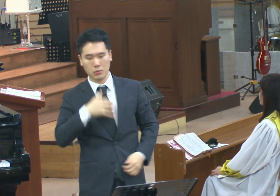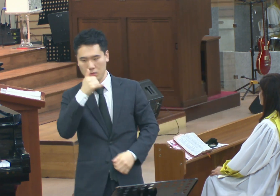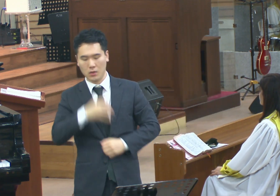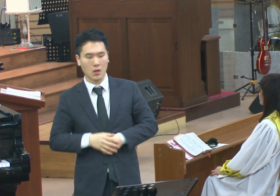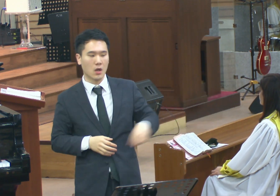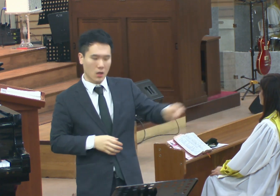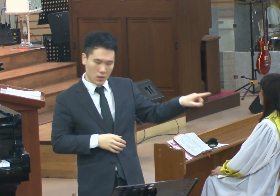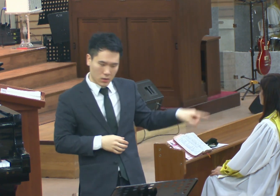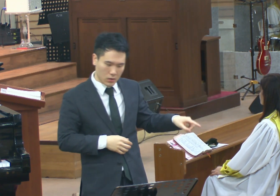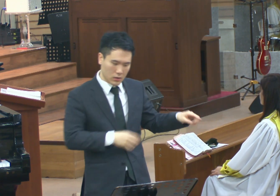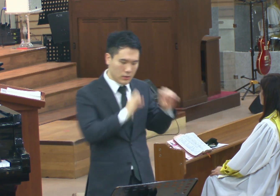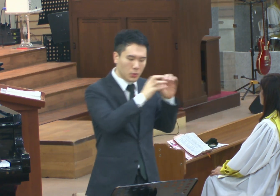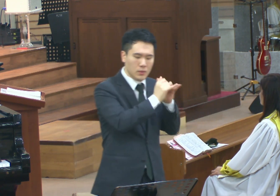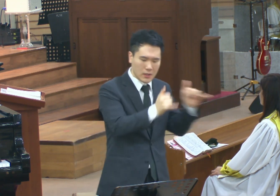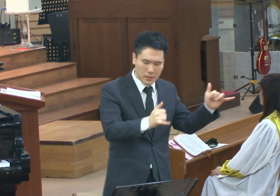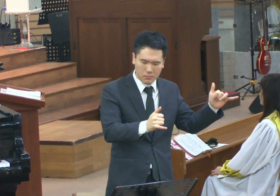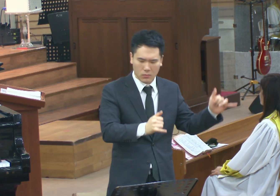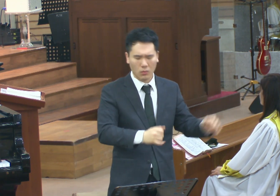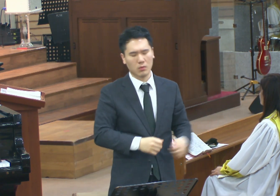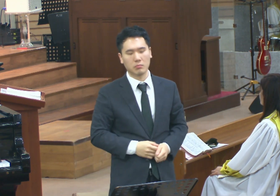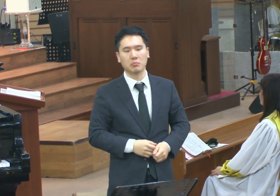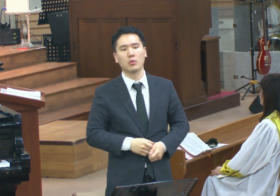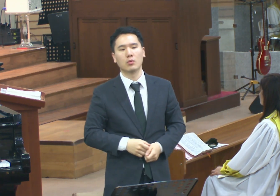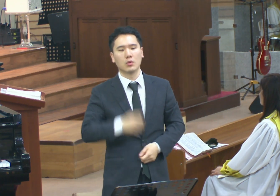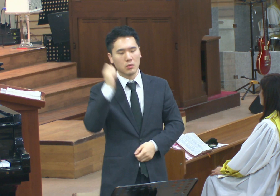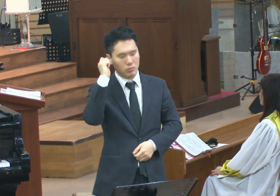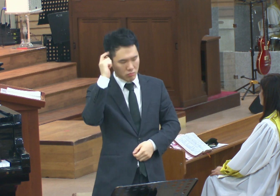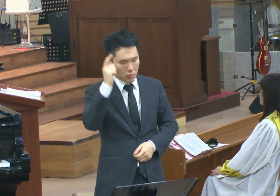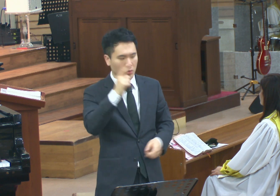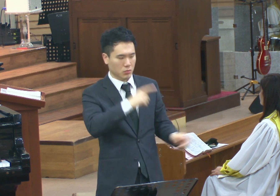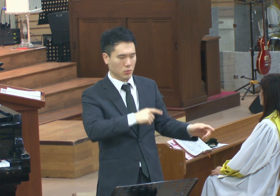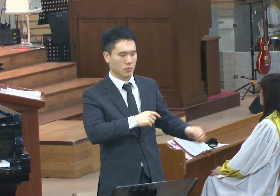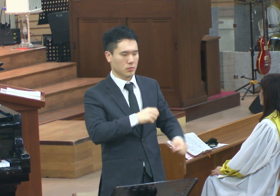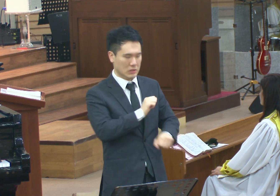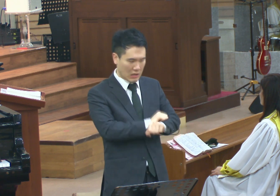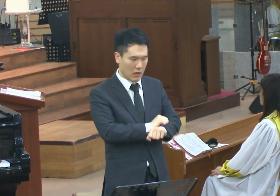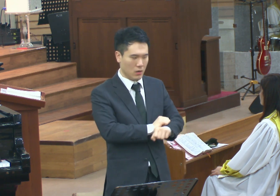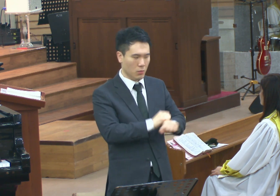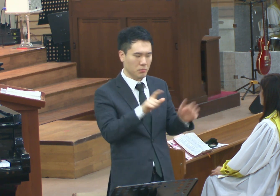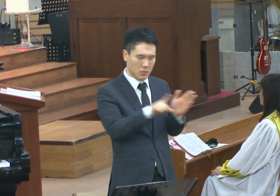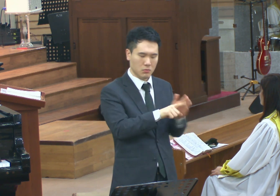하셨어요. 훌륭한 분을 만났는데요. 그 선교사님이 저한테 이런 말을 하시는 거예요.